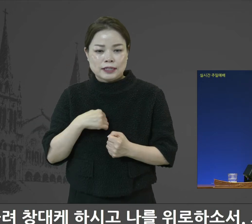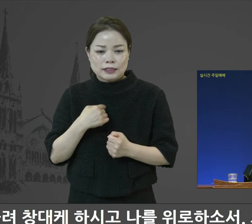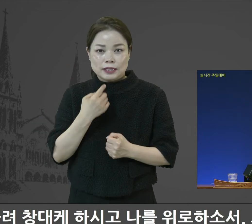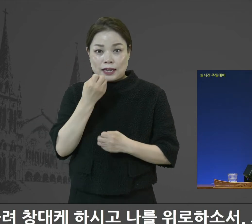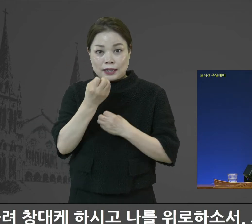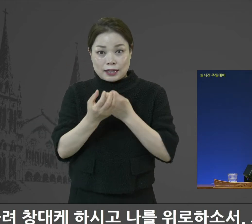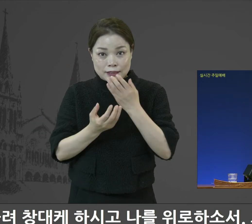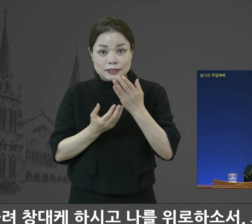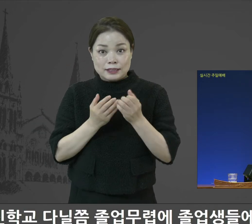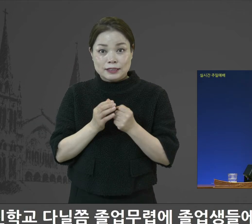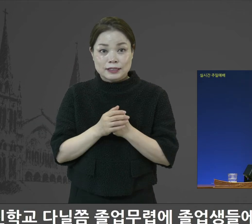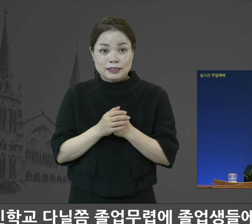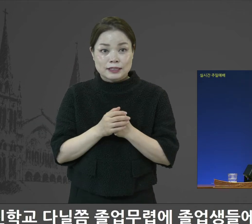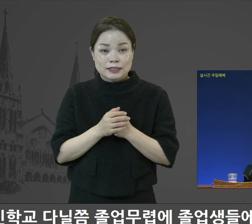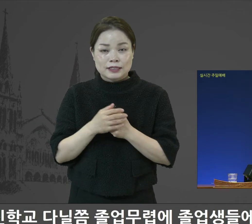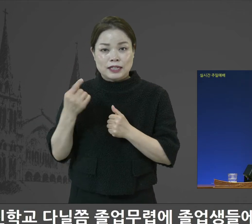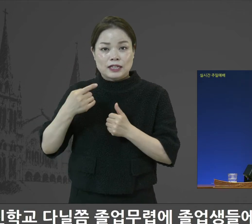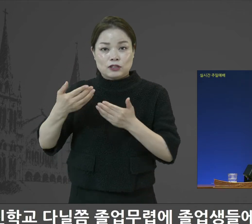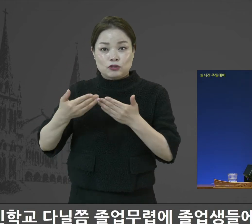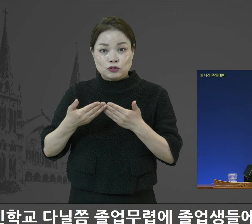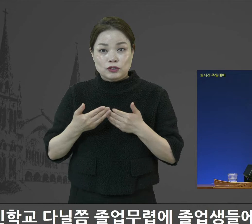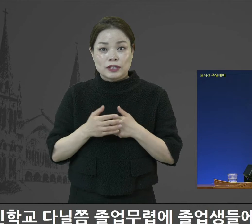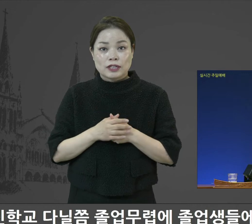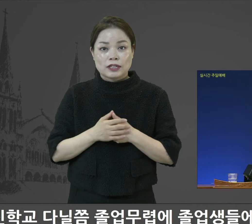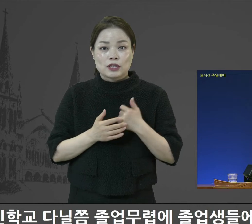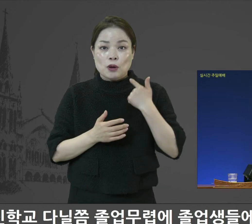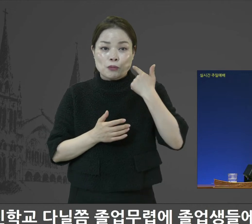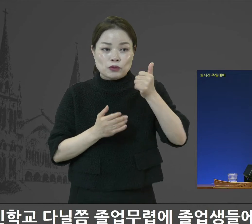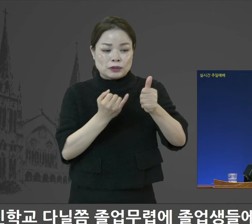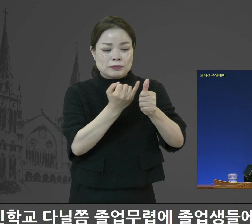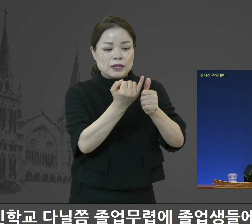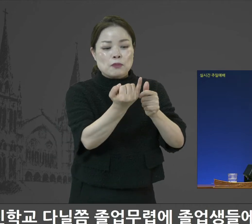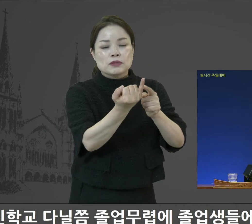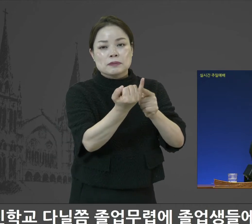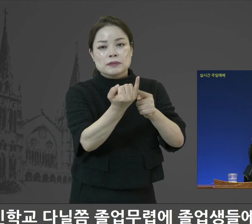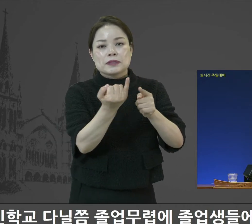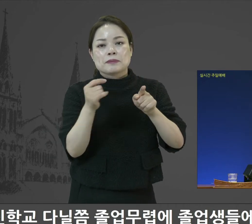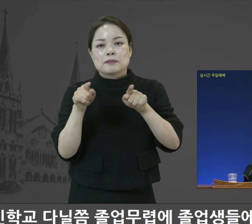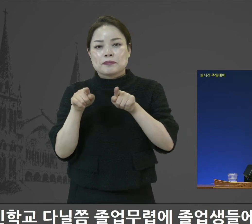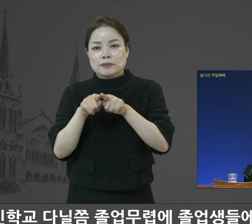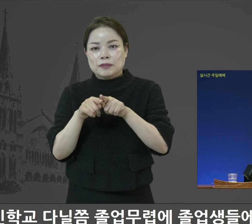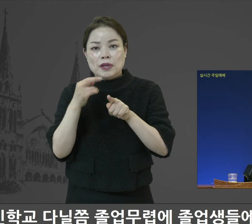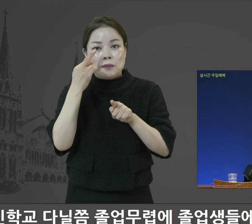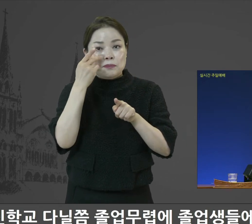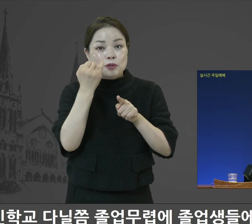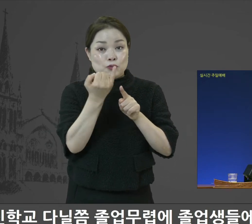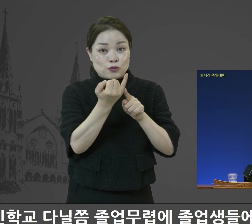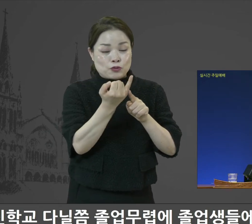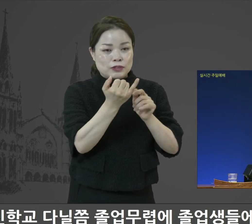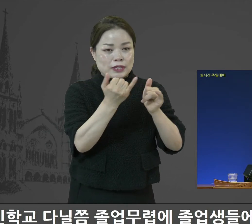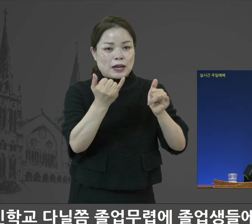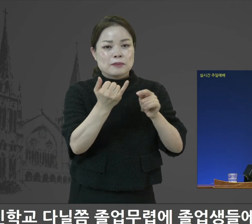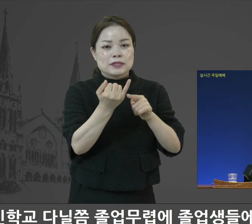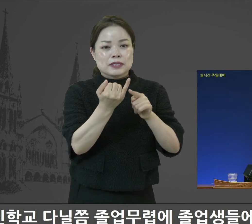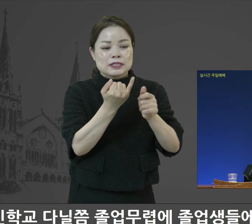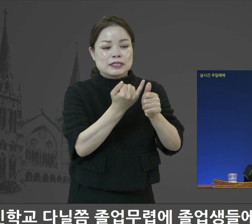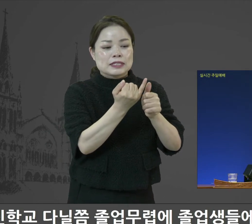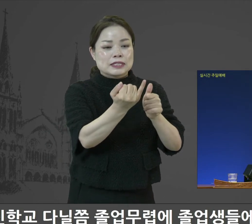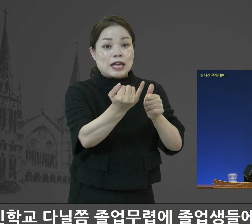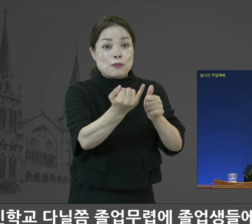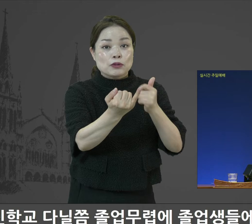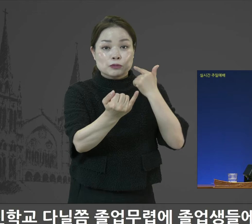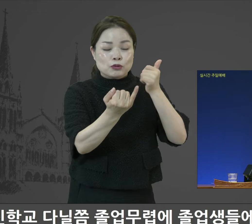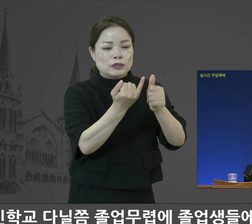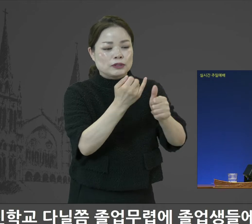간증을 이제 가르쳐 주시는데, 사모님이 같이 오셨습니다. 물론 이제 미국 분이셨는데 사모님이 간증을